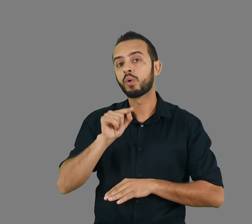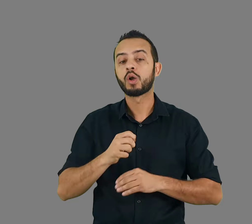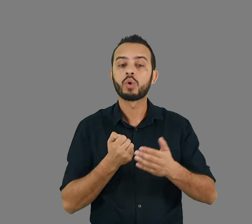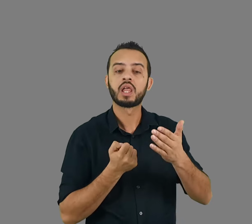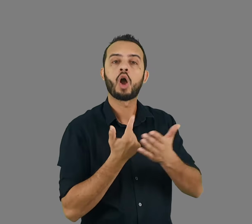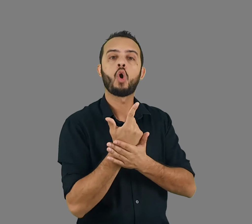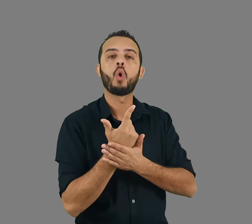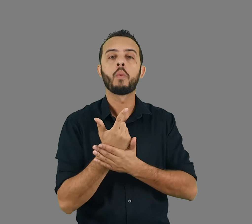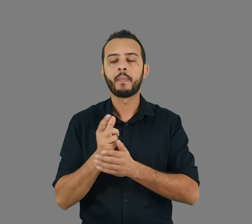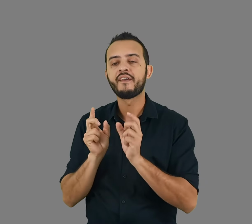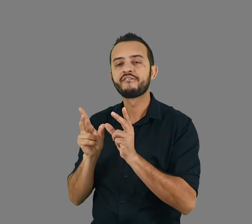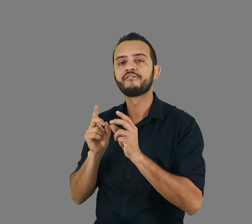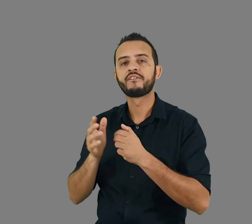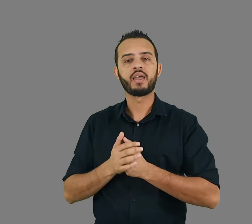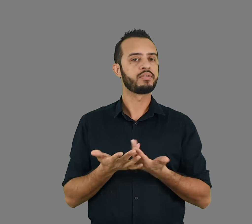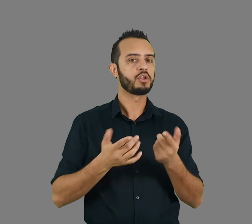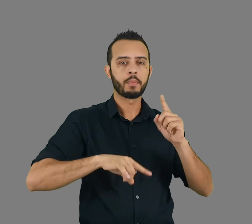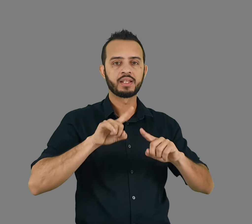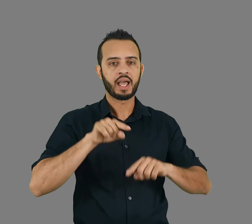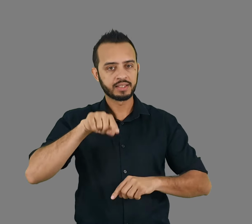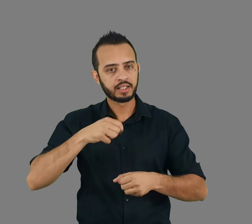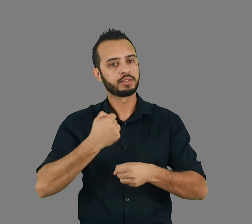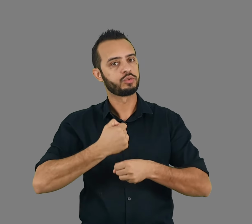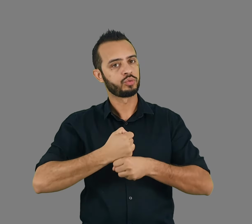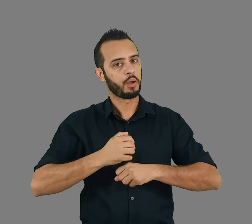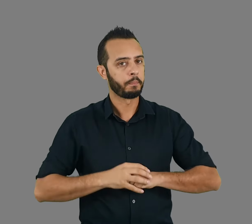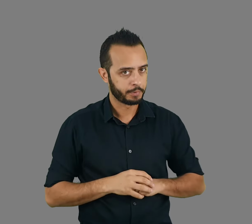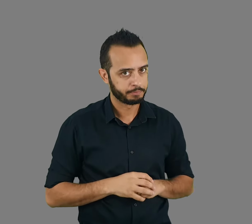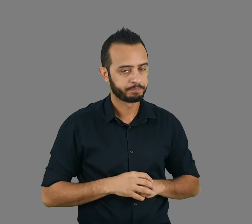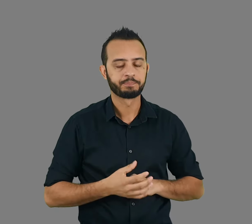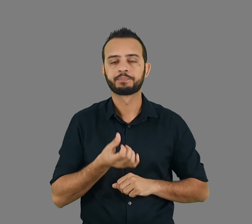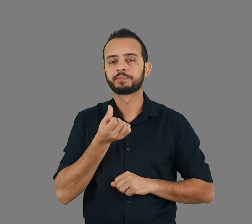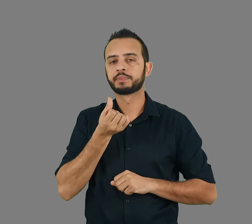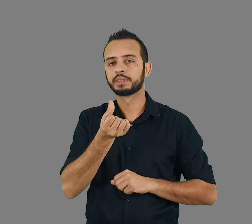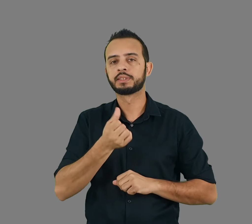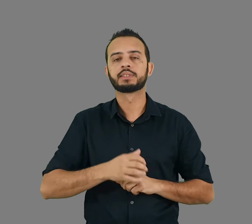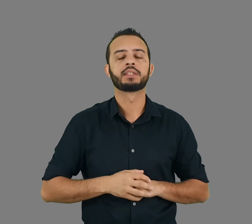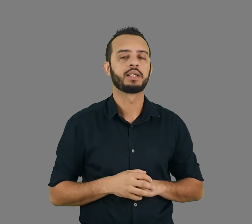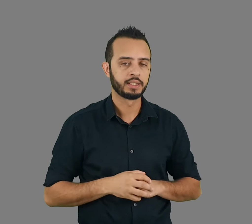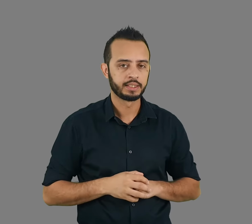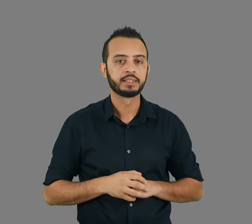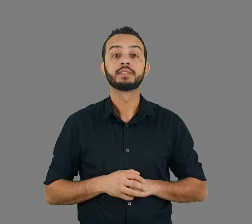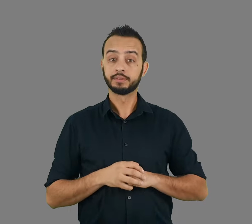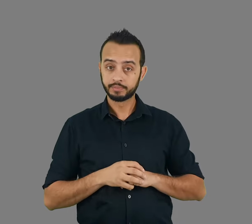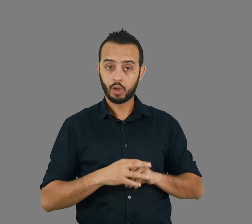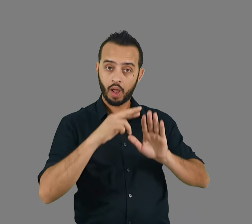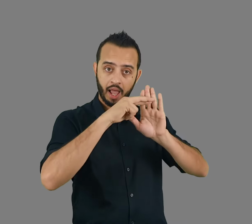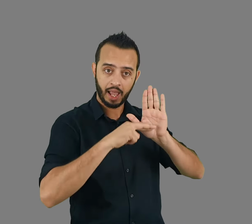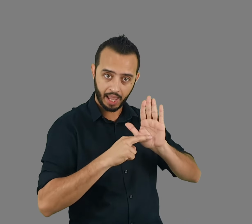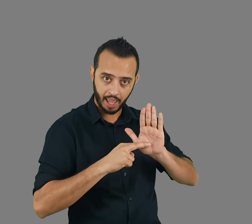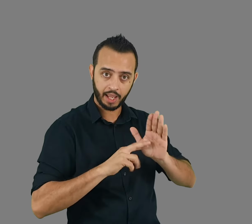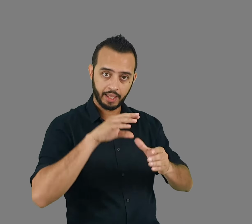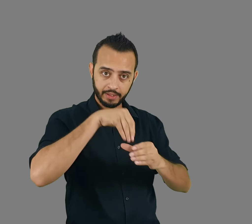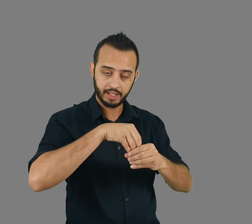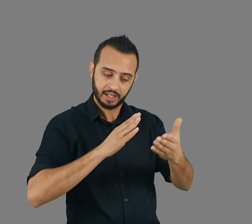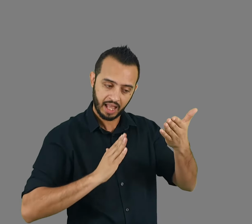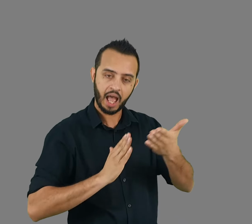de imóveis da Asucamp. 6. Aprovar o regimento interno que disciplinará os